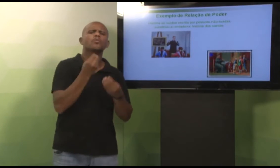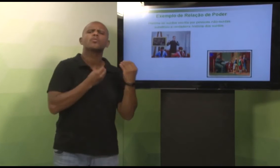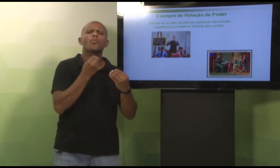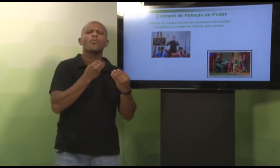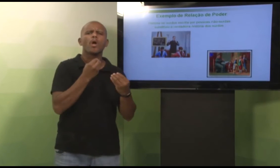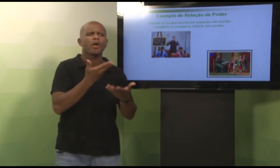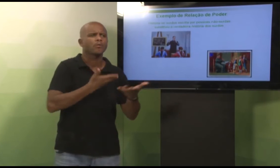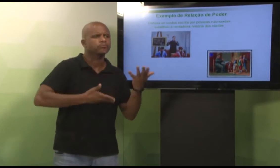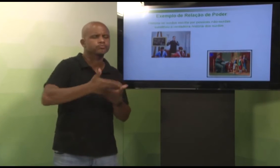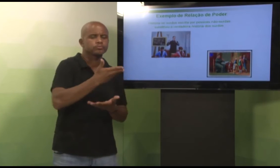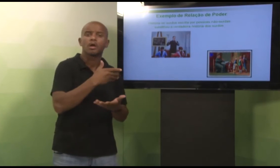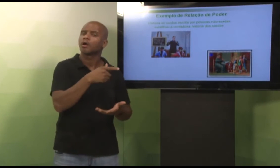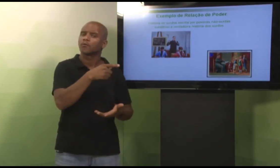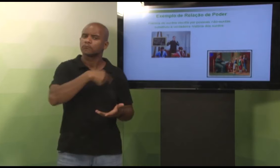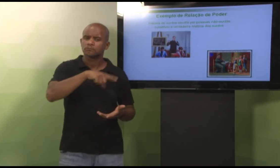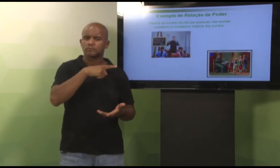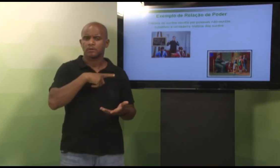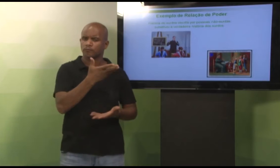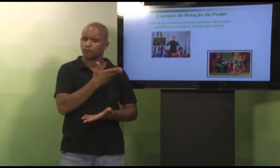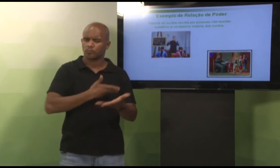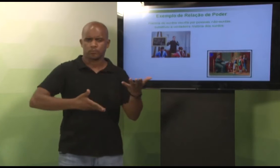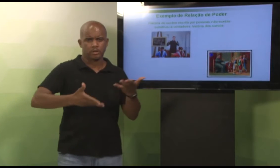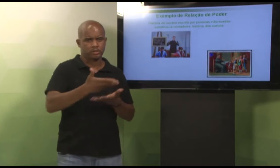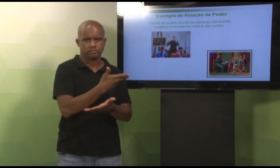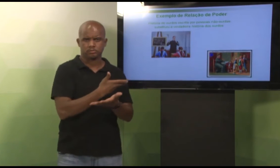anteriormente a isso, o que acontecia? Havia as interações.